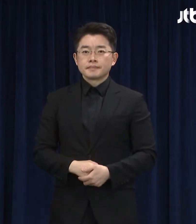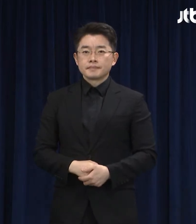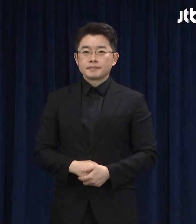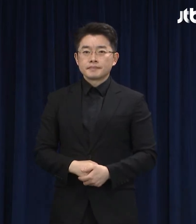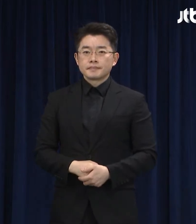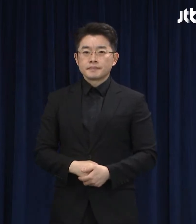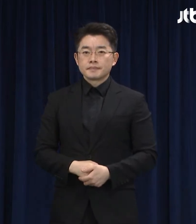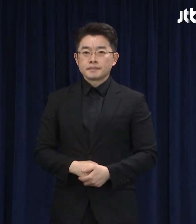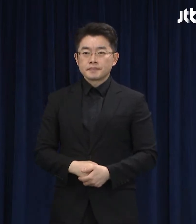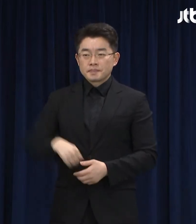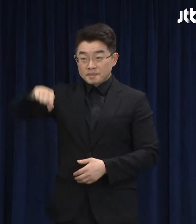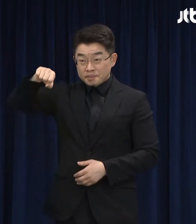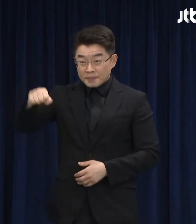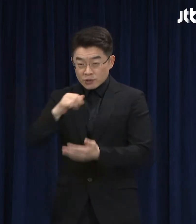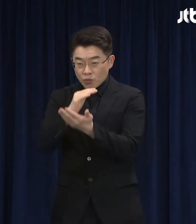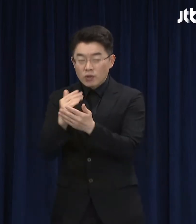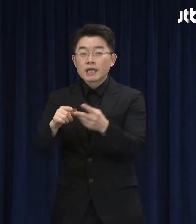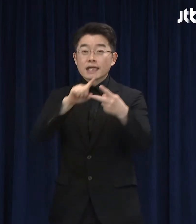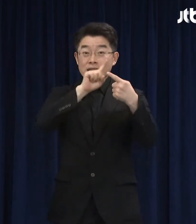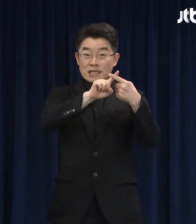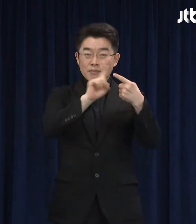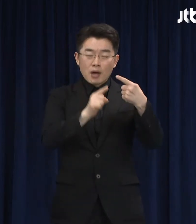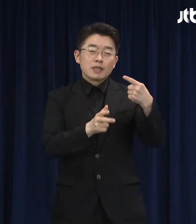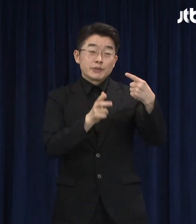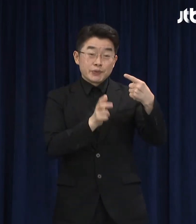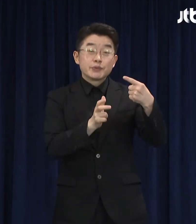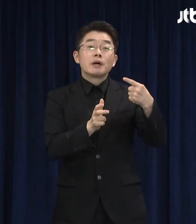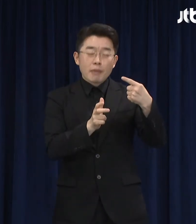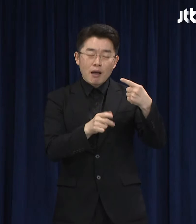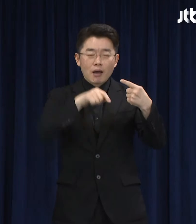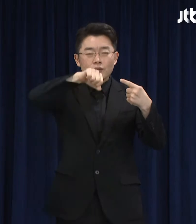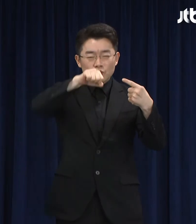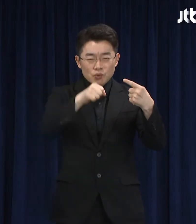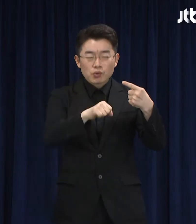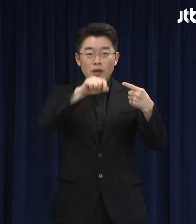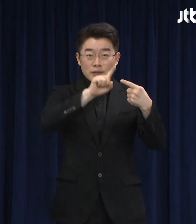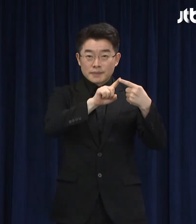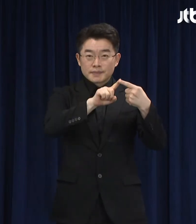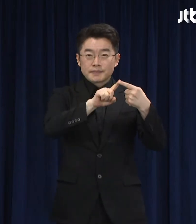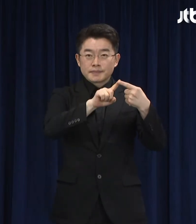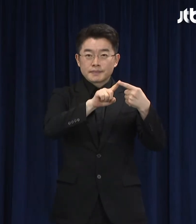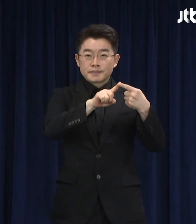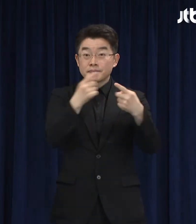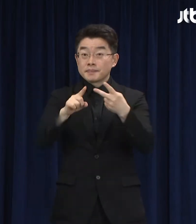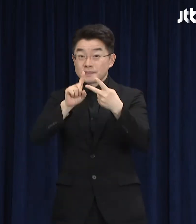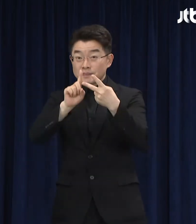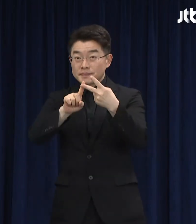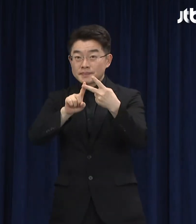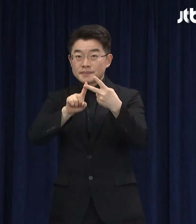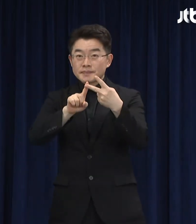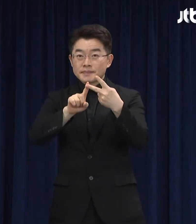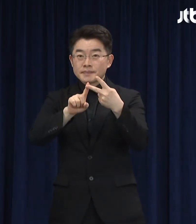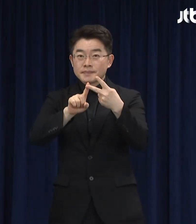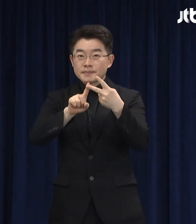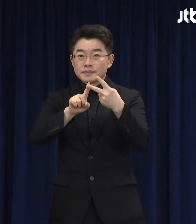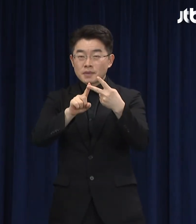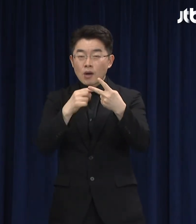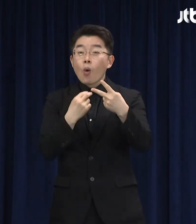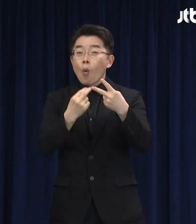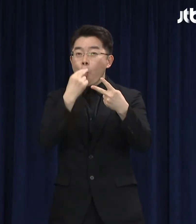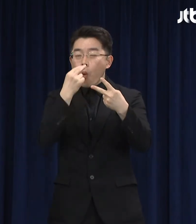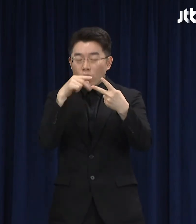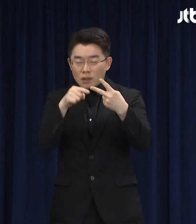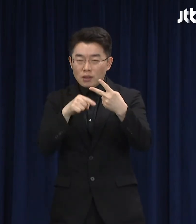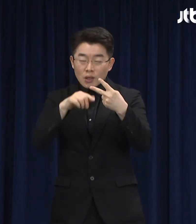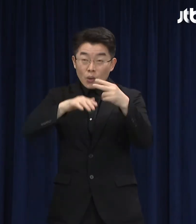차단 밸브 1은 모터 형식의 구동 방식을 채택하고 있고요. 차단 밸브 2는 공기로